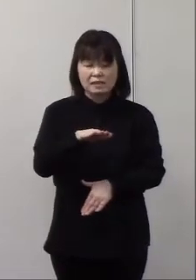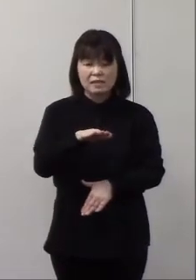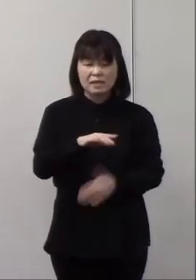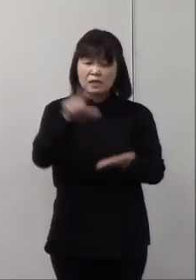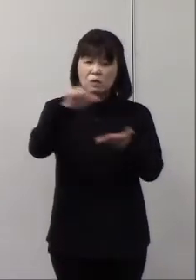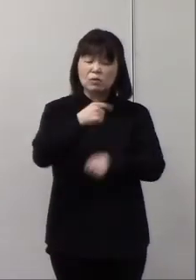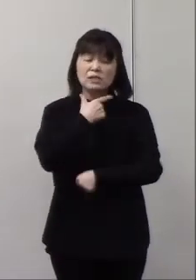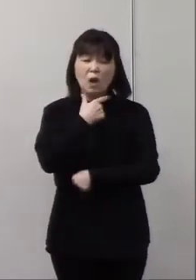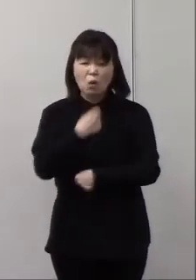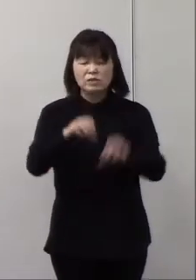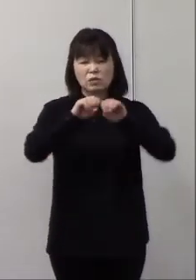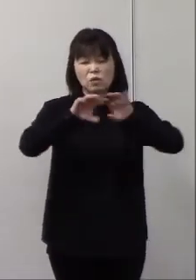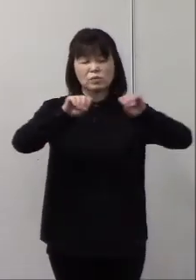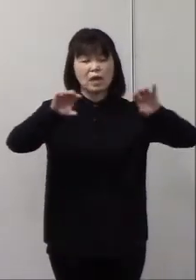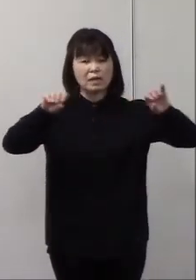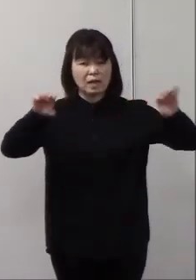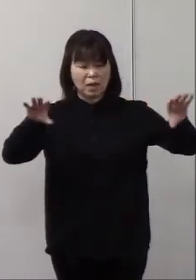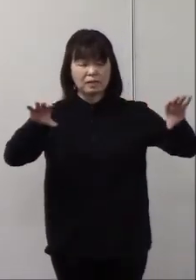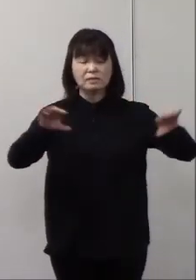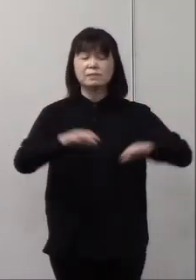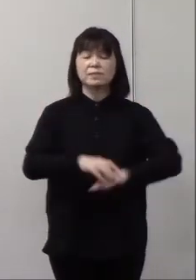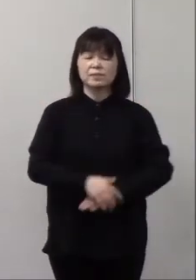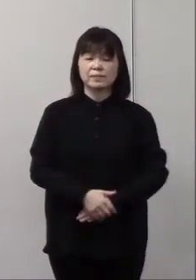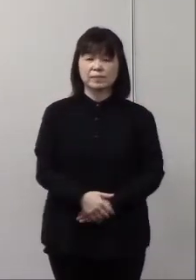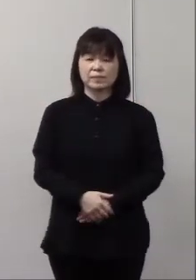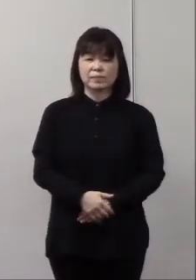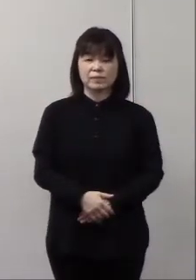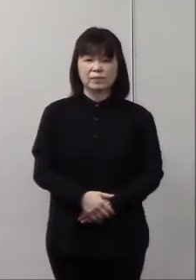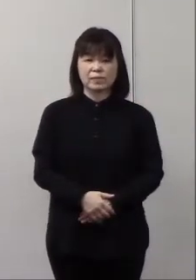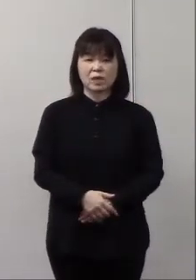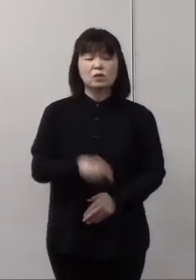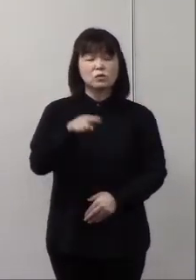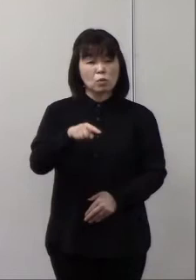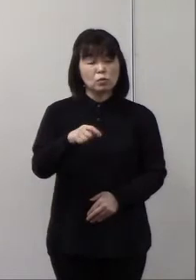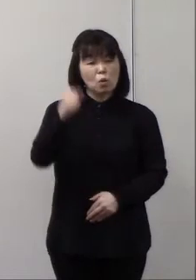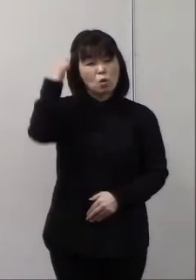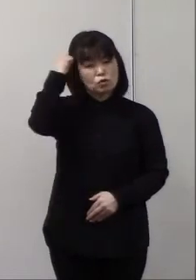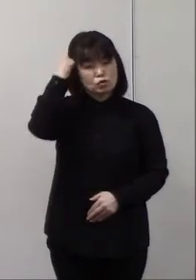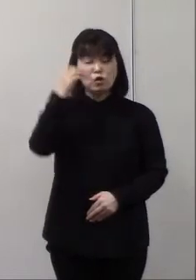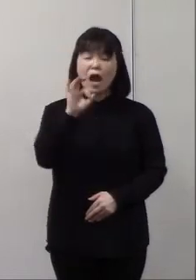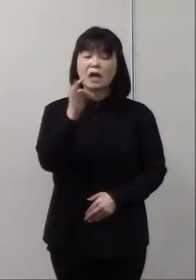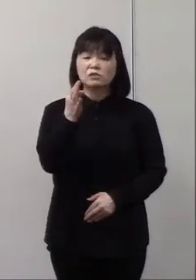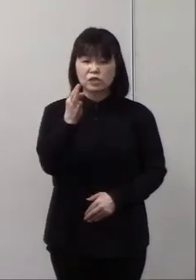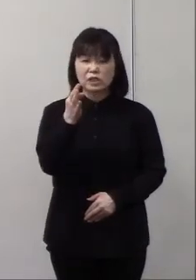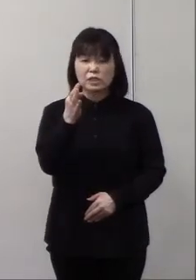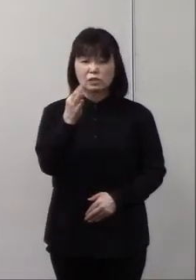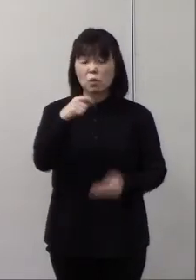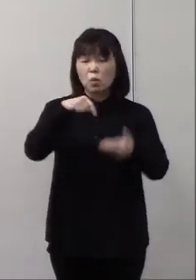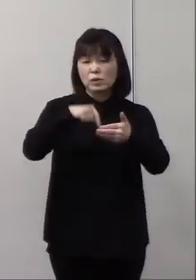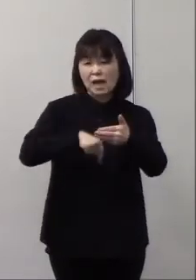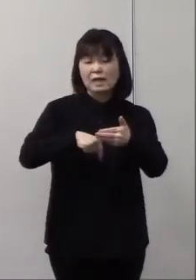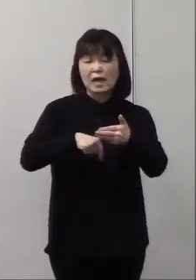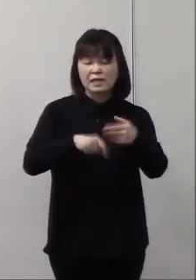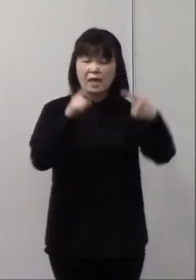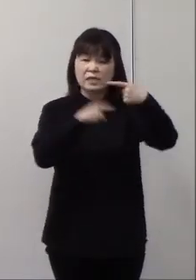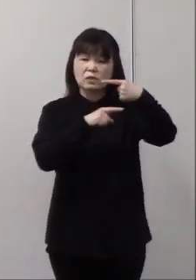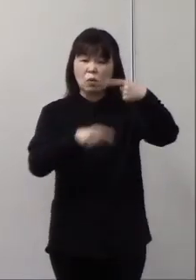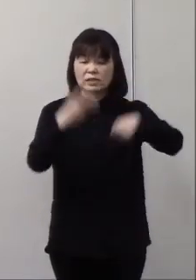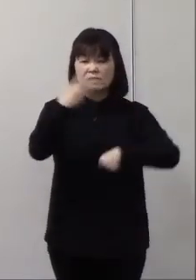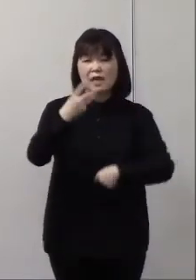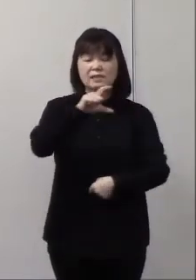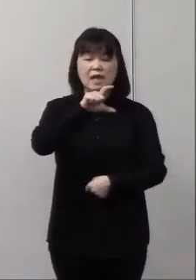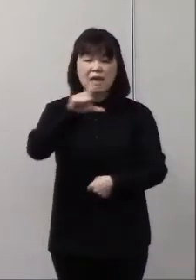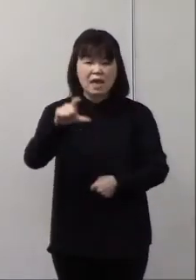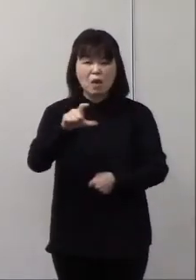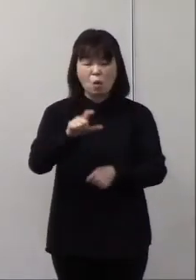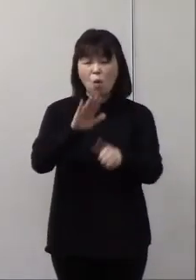の皆さんに、利用していただきたいということで、その宿泊費のうち3000円、お一人3000円を助